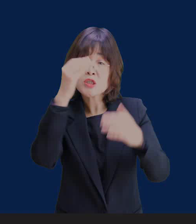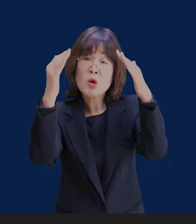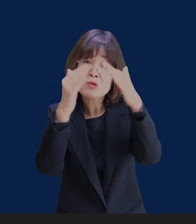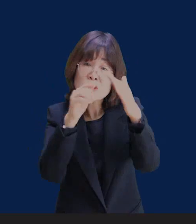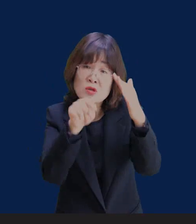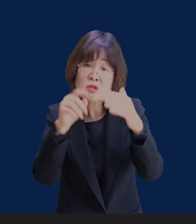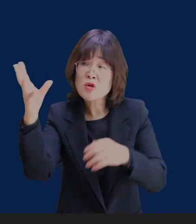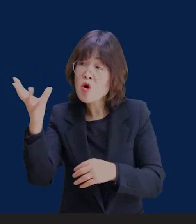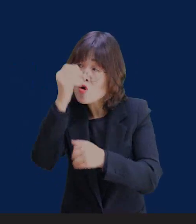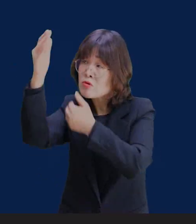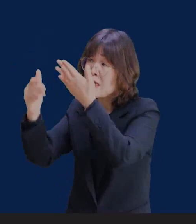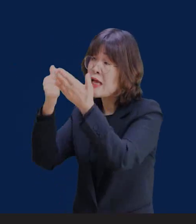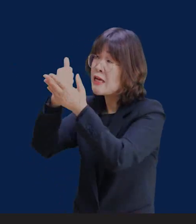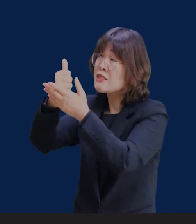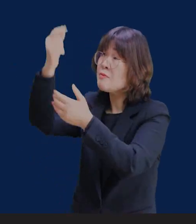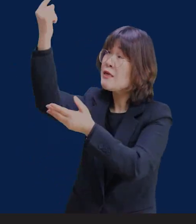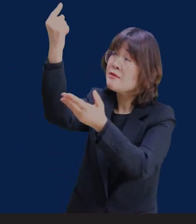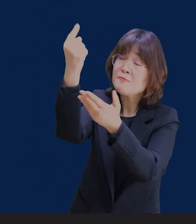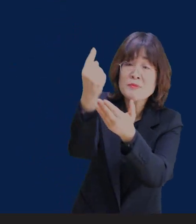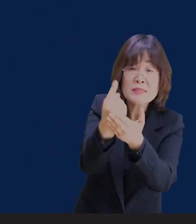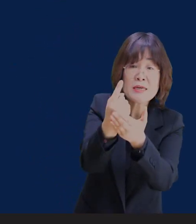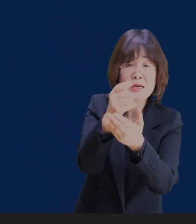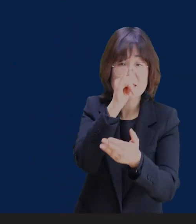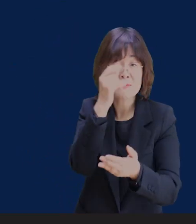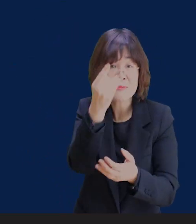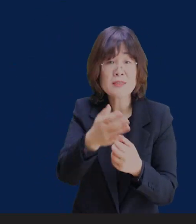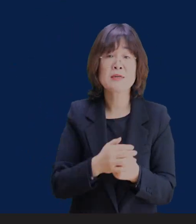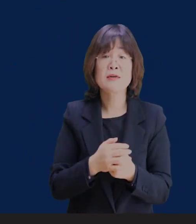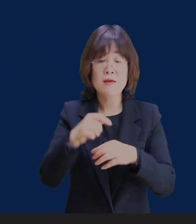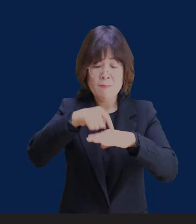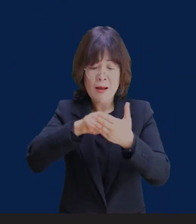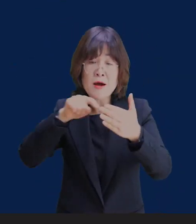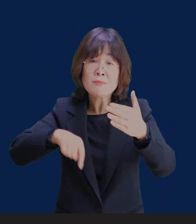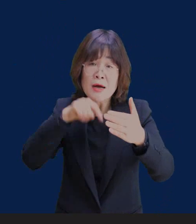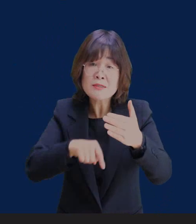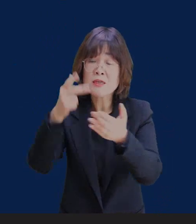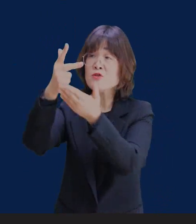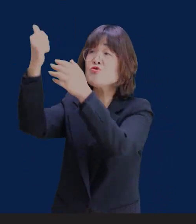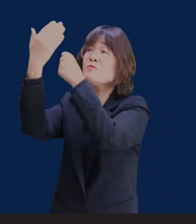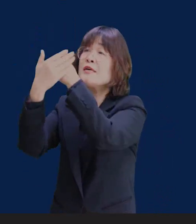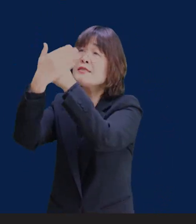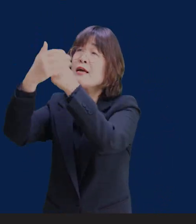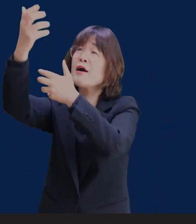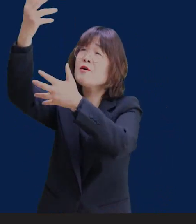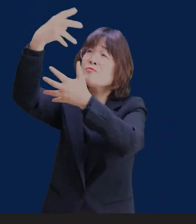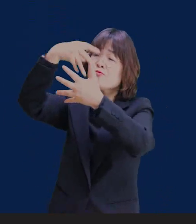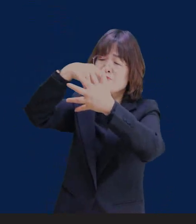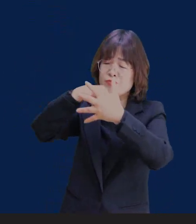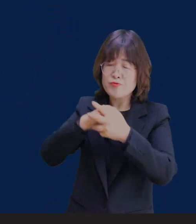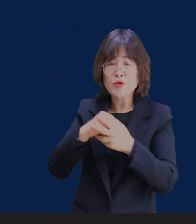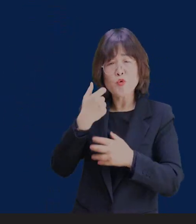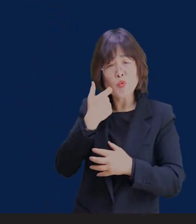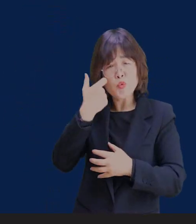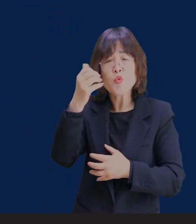성전에는 거룩하신 하나님의 임재로 가득하여 있습니까? 여러분의 성전에는 주님과의 그 친밀한 은혜가